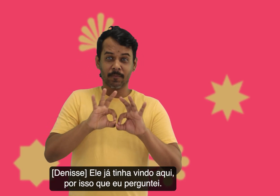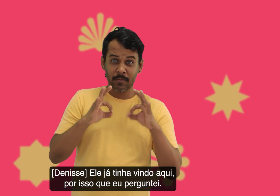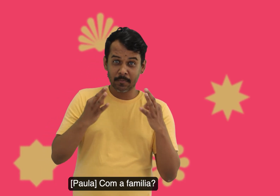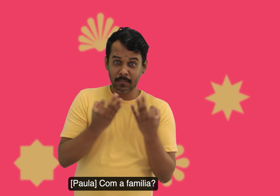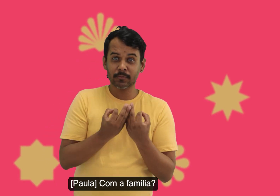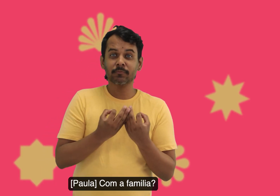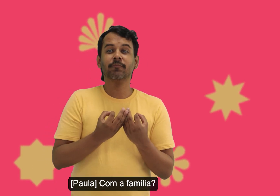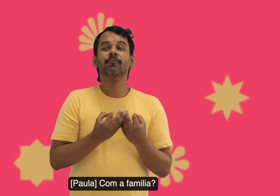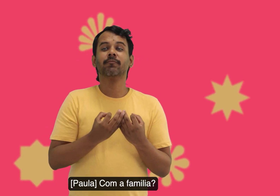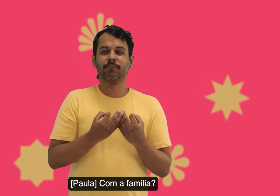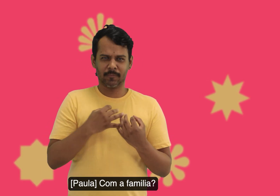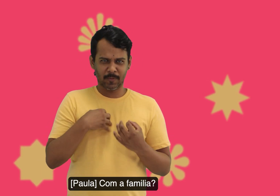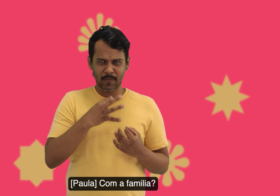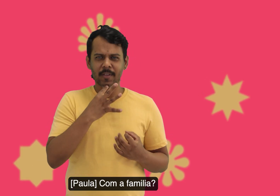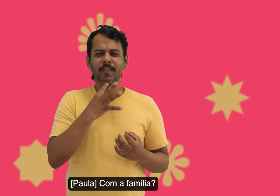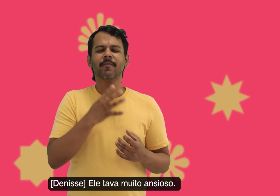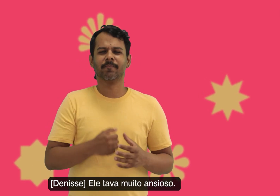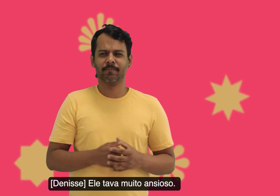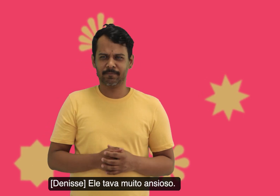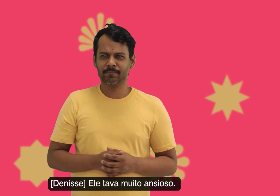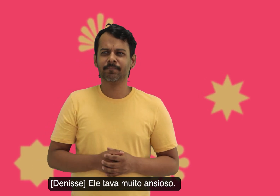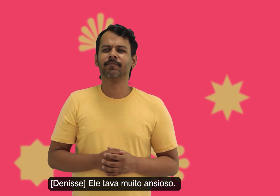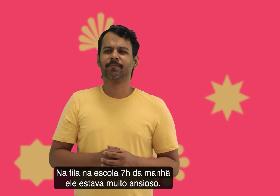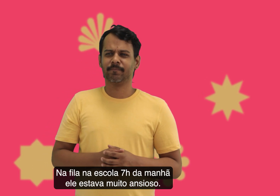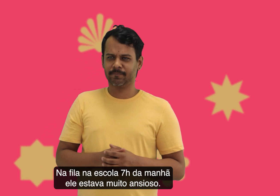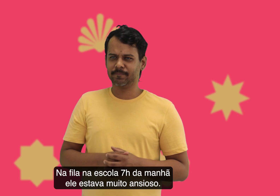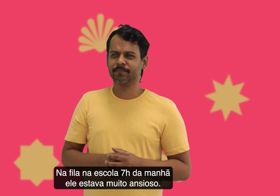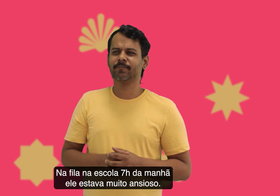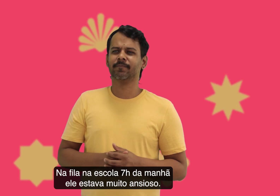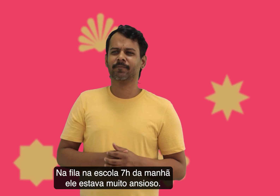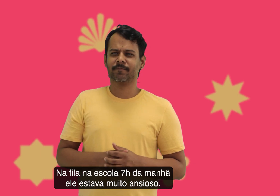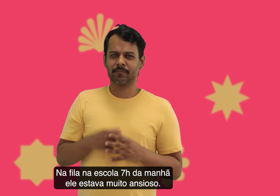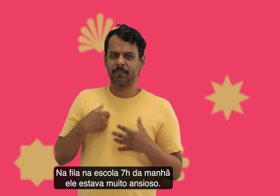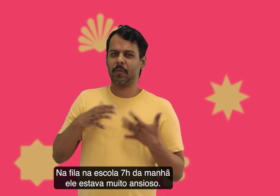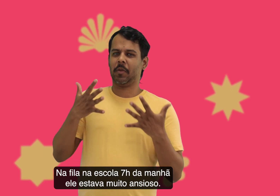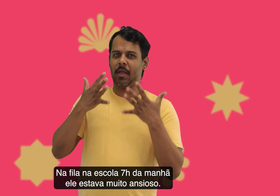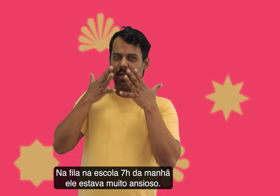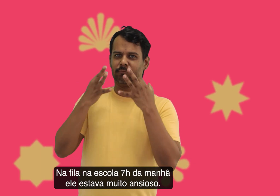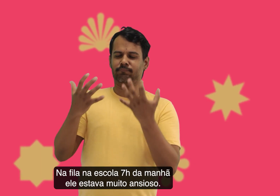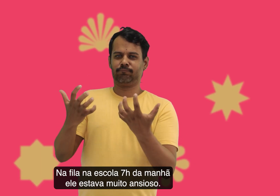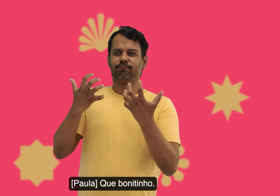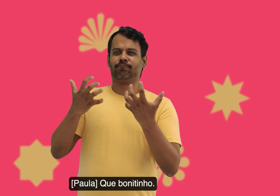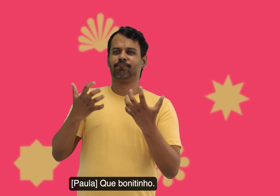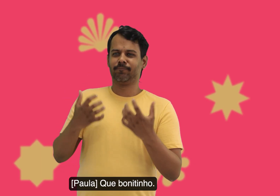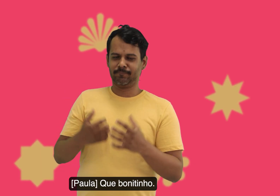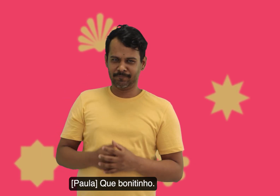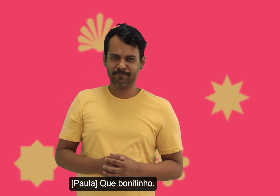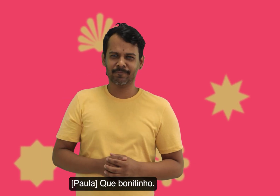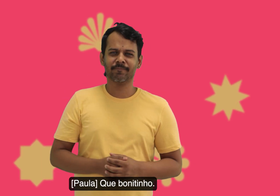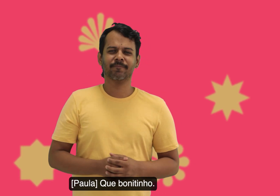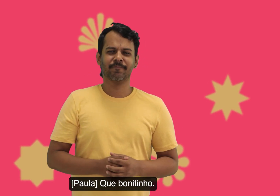perguntei. Com a família? Muito ansioso. Ele tava muito ansioso. Eu fui na escola 7 horas da manhã, ele tava muito ansioso.